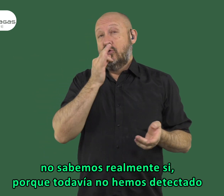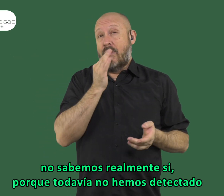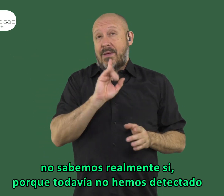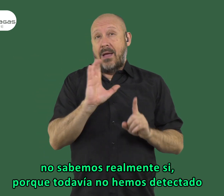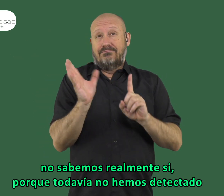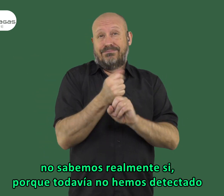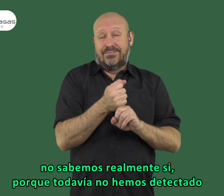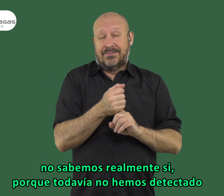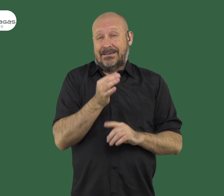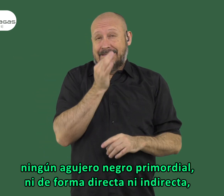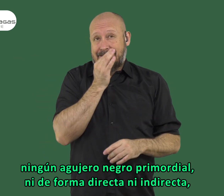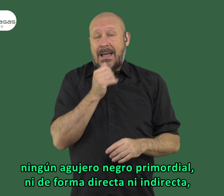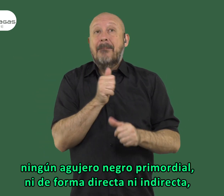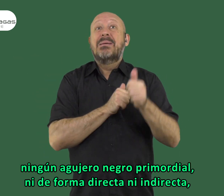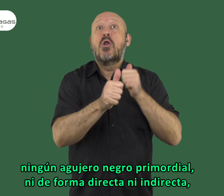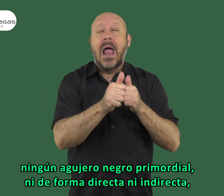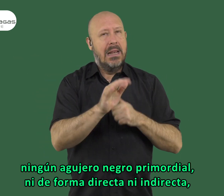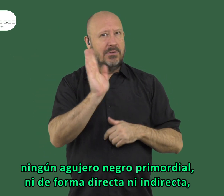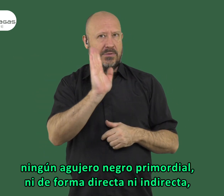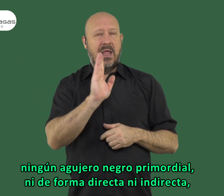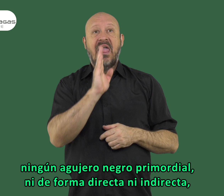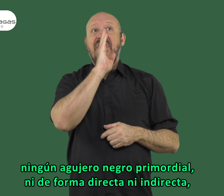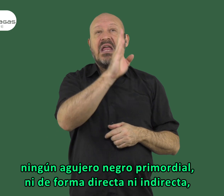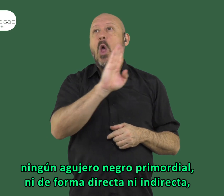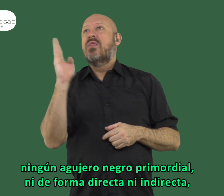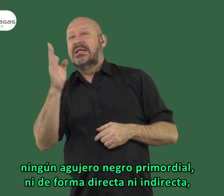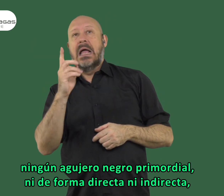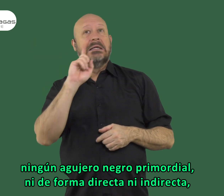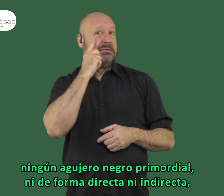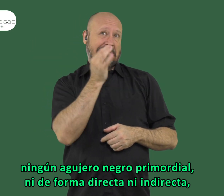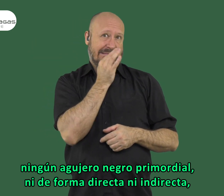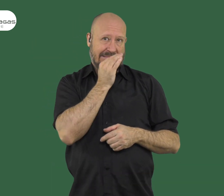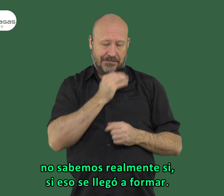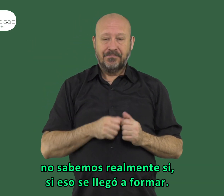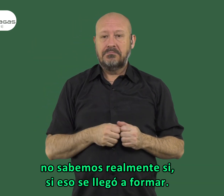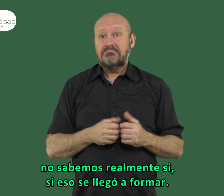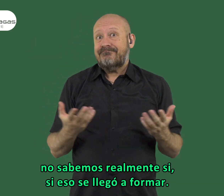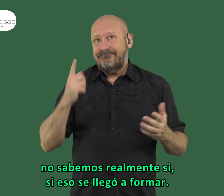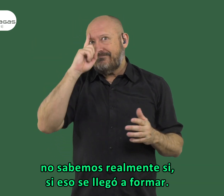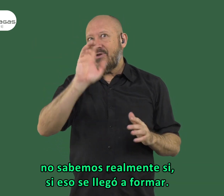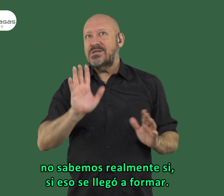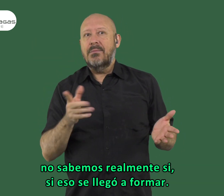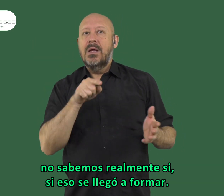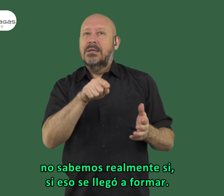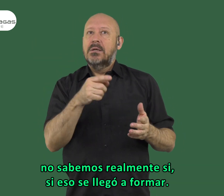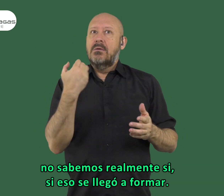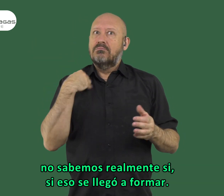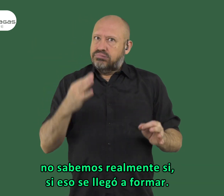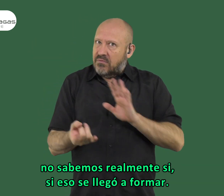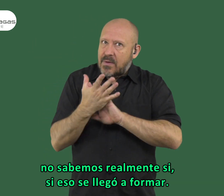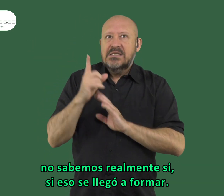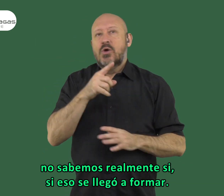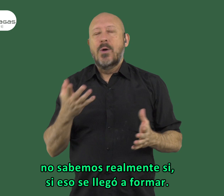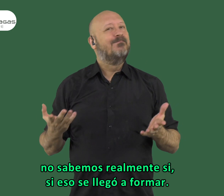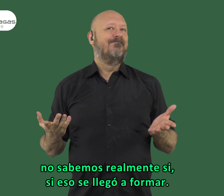porque todavía no hemos detectado ningún agujero negro primordial, ni de forma directa ni indirecta, no sabemos realmente si eso